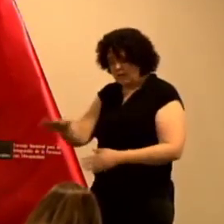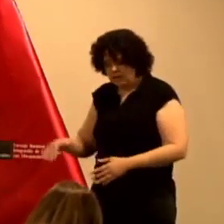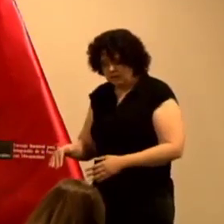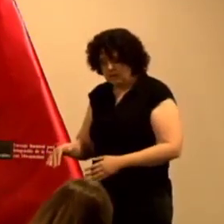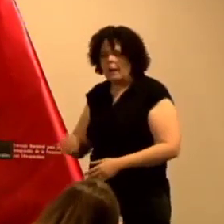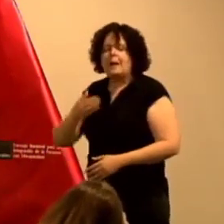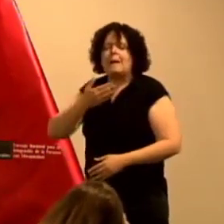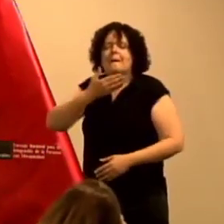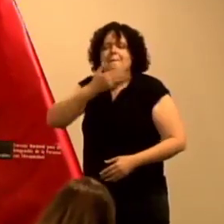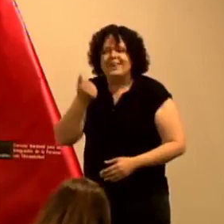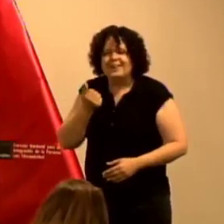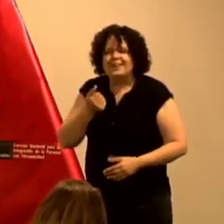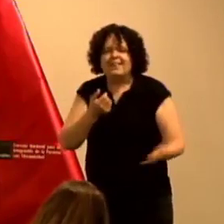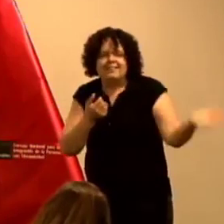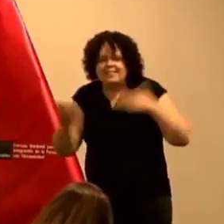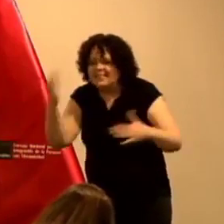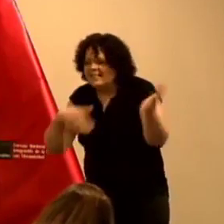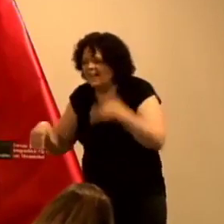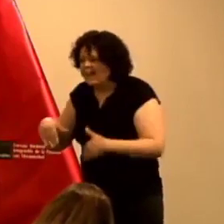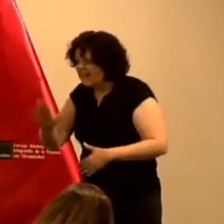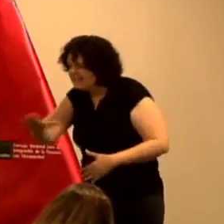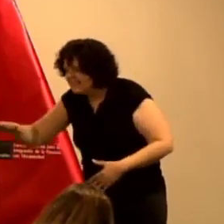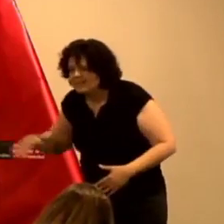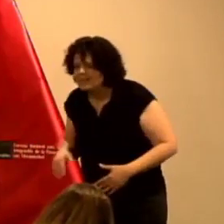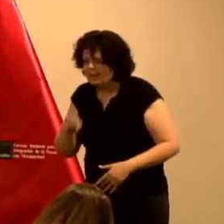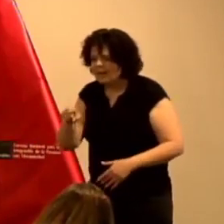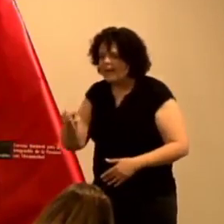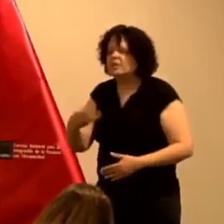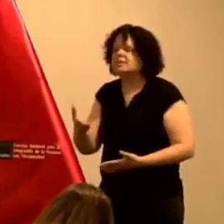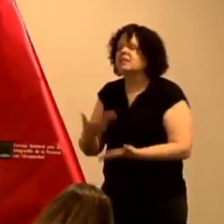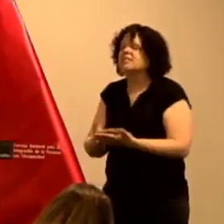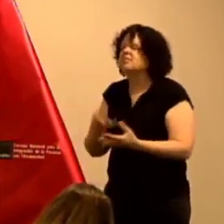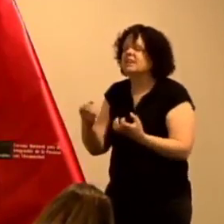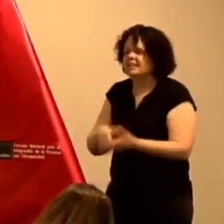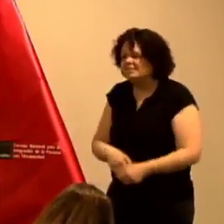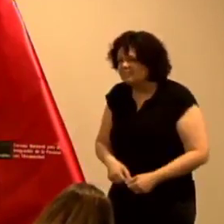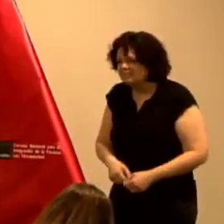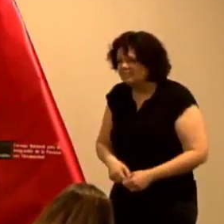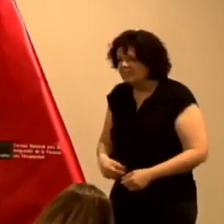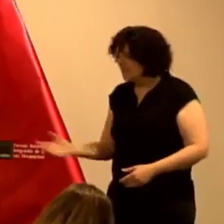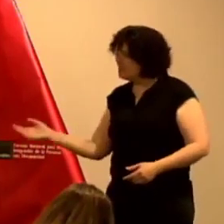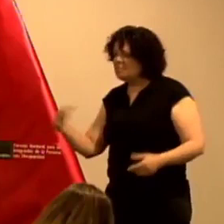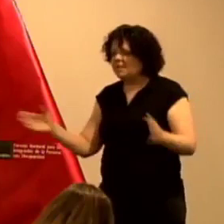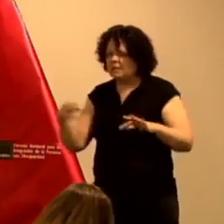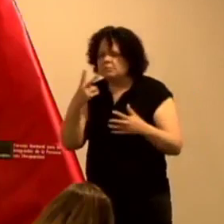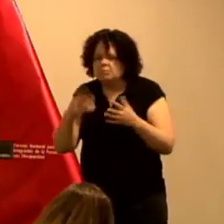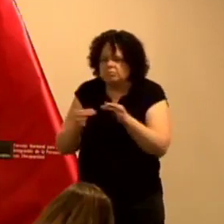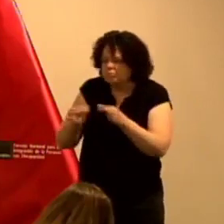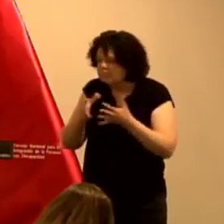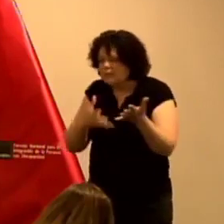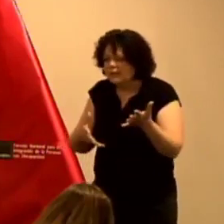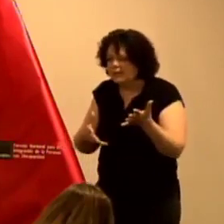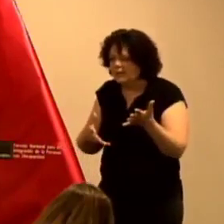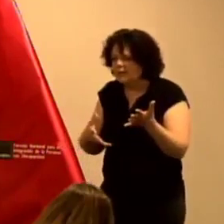después de largas jornadas, el parque se iba a inaugurar, y cuando se inaugura, recuerdo que dijo la representante de la municipalidad, dijo,